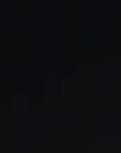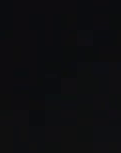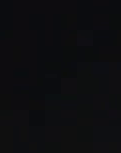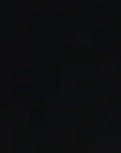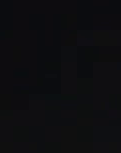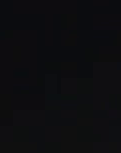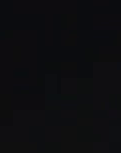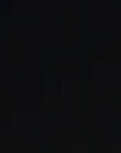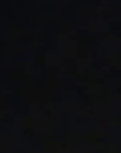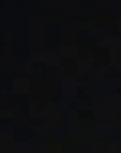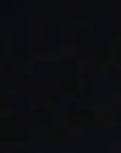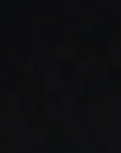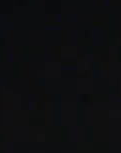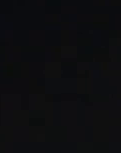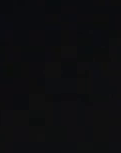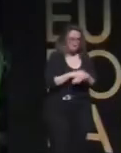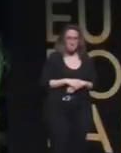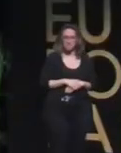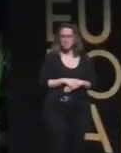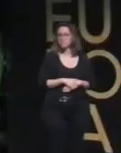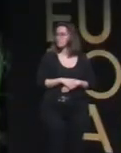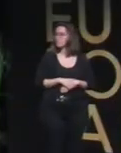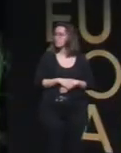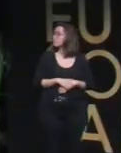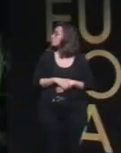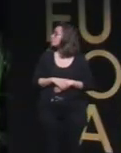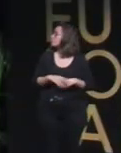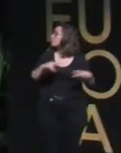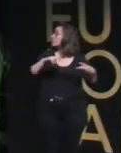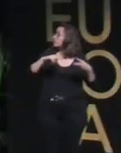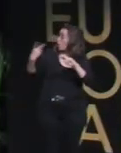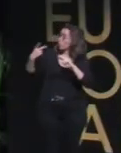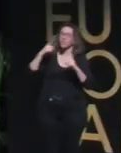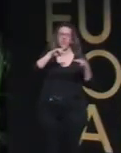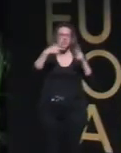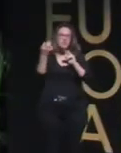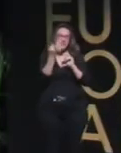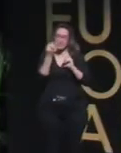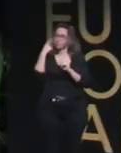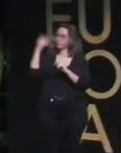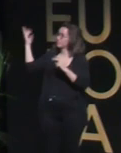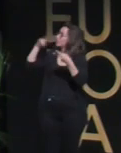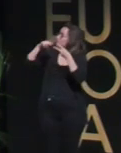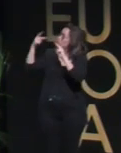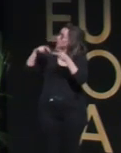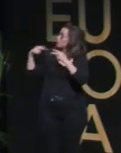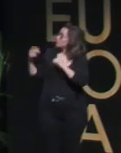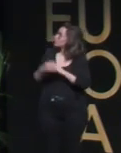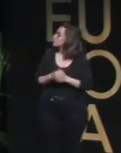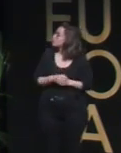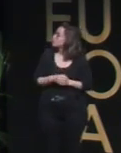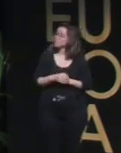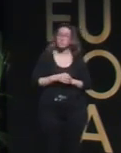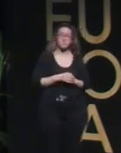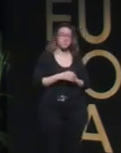renta. Traducción. Na, me siento débil. Psst, ¿de qué va a servir hablar? Sin más, es que nada